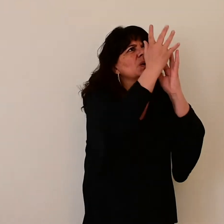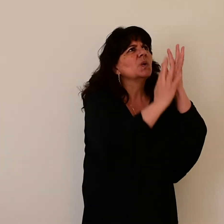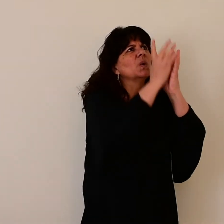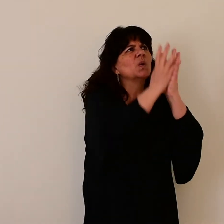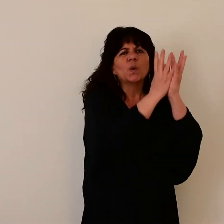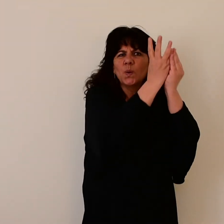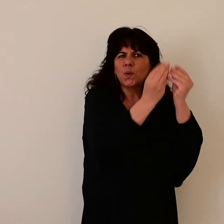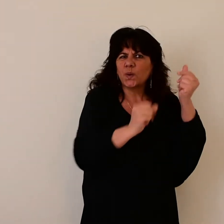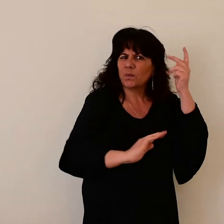pas ?»